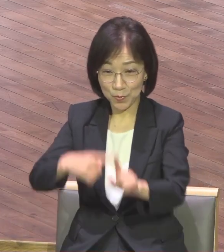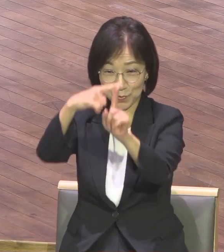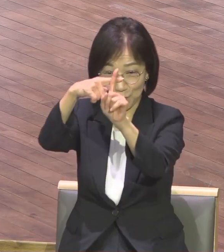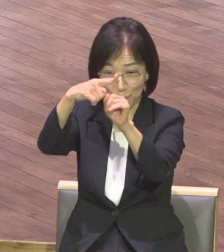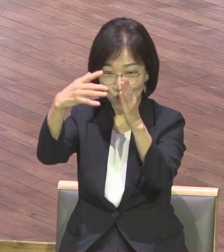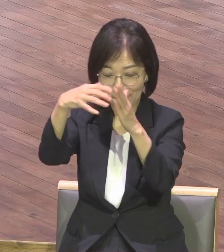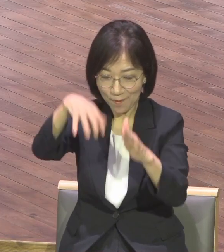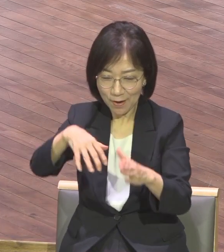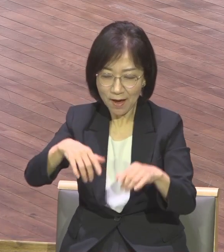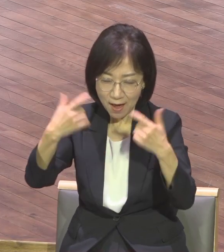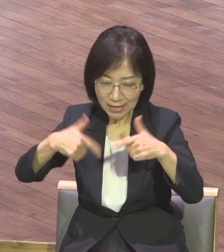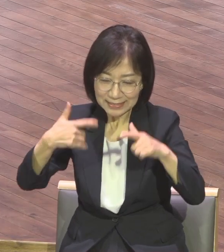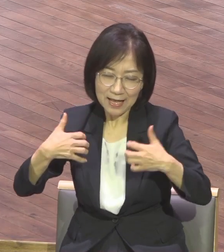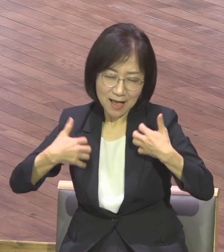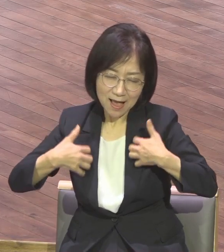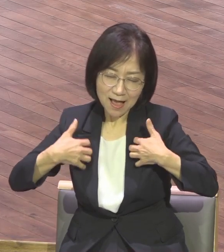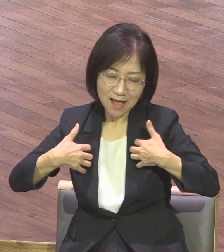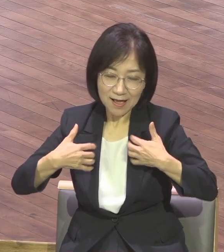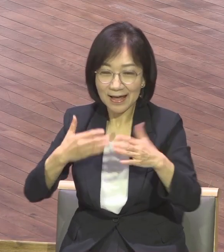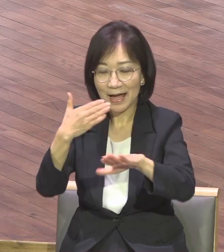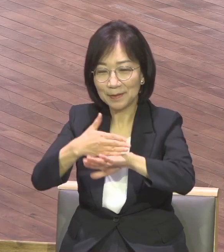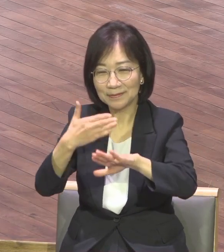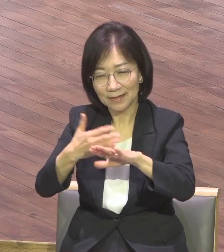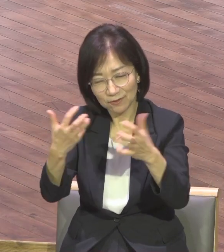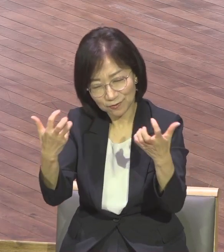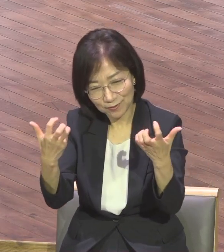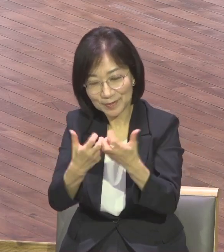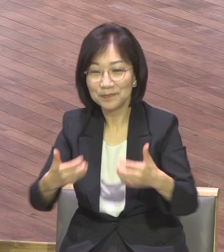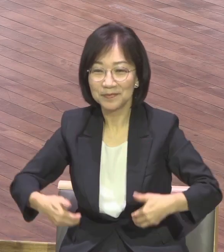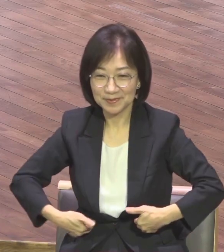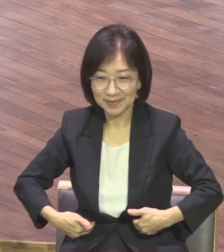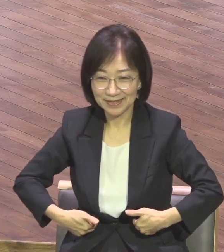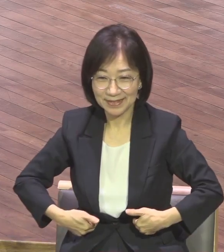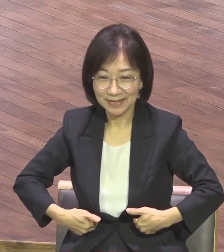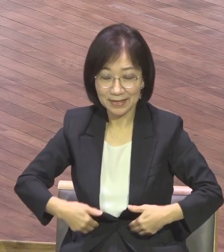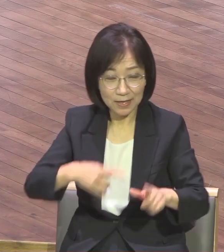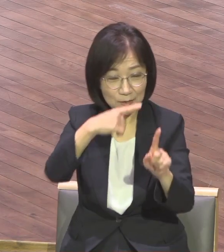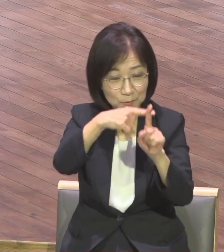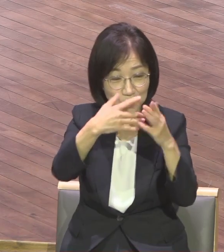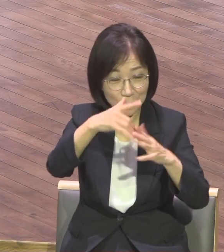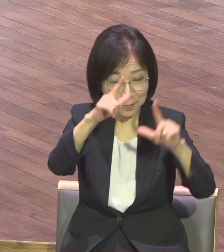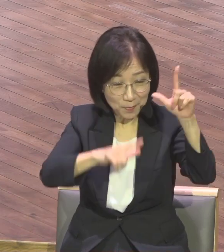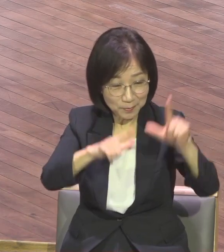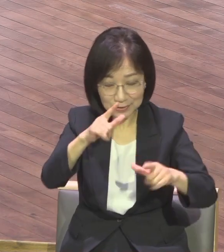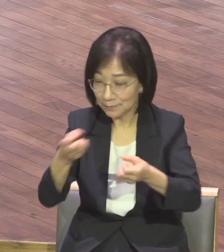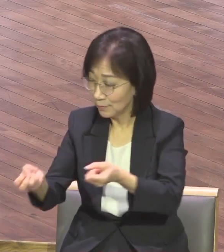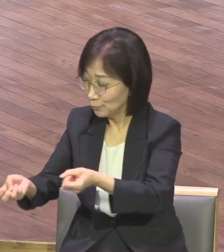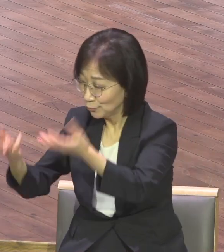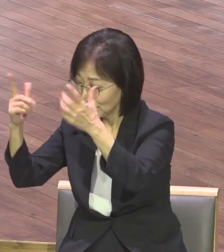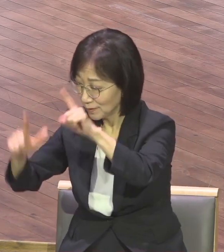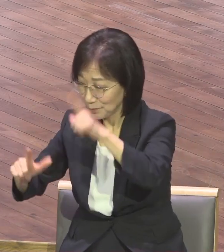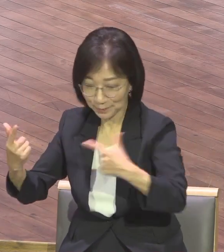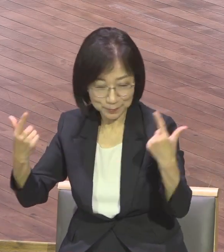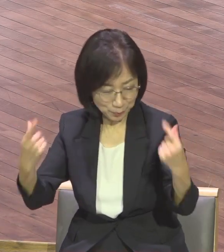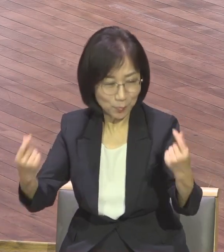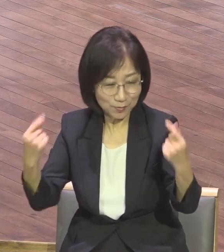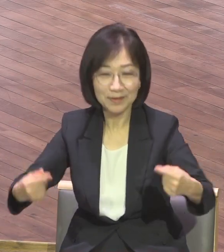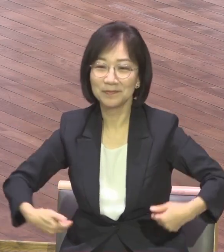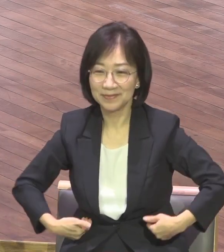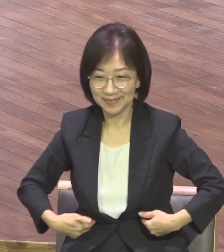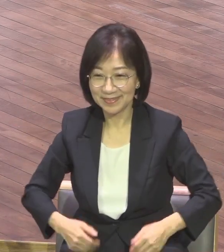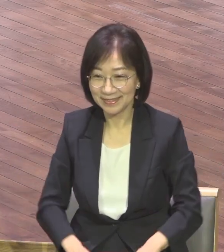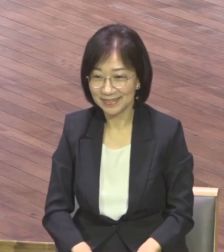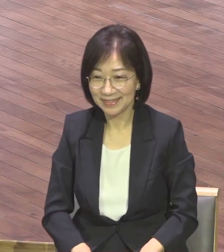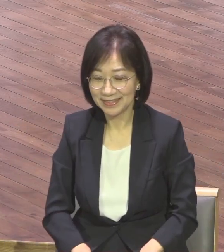돼요. 응? 교회 자체가 말이에요. 축제 현장. 아멘. 저는 그렇게 봅니다. 어디 가든지